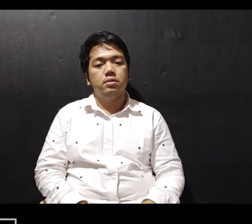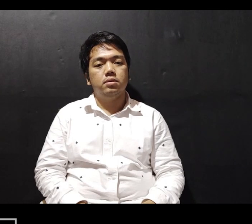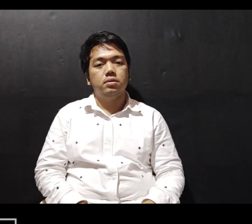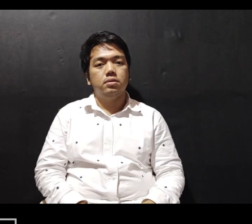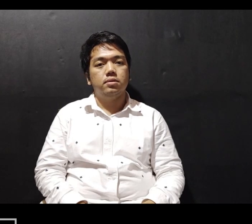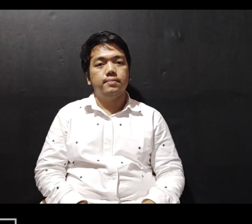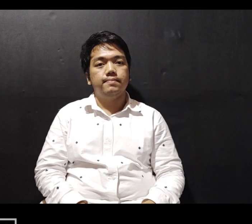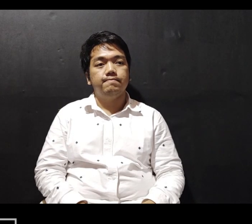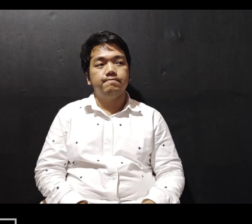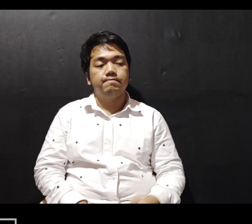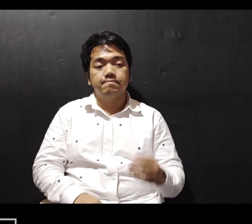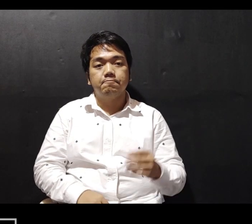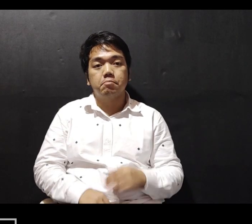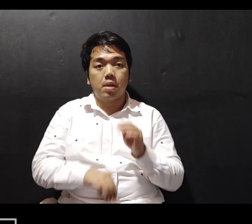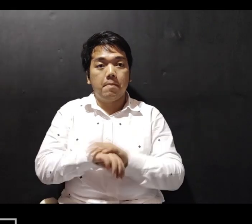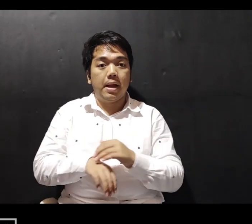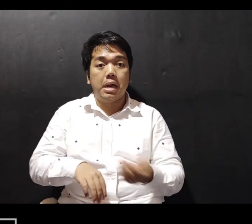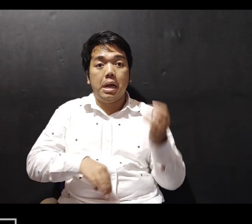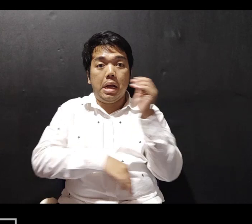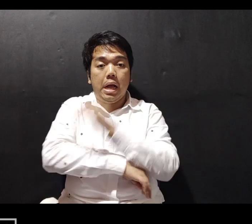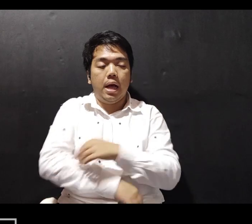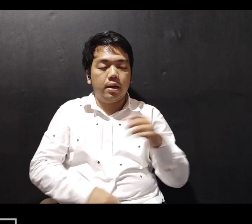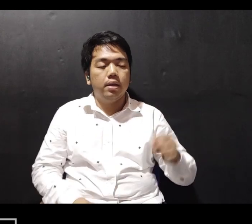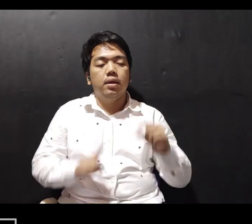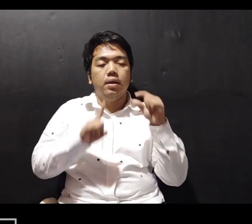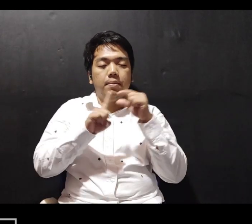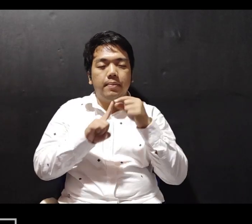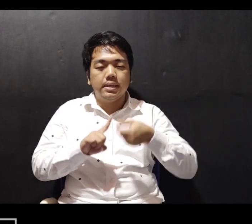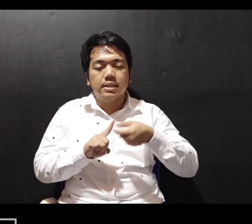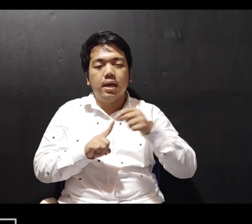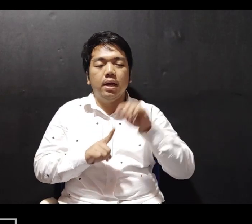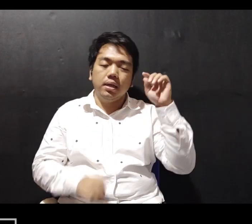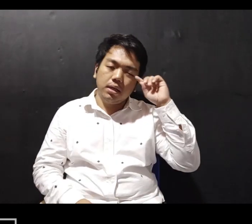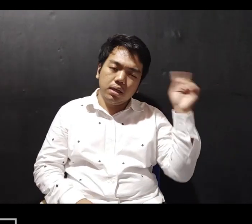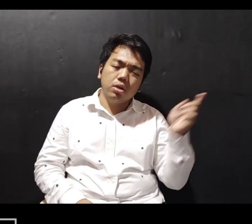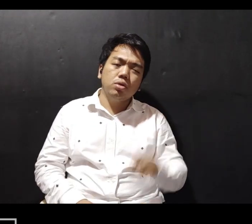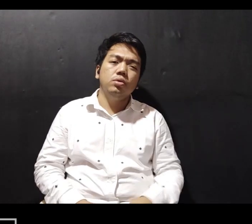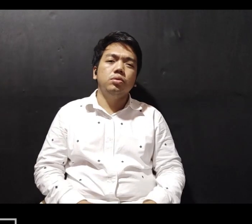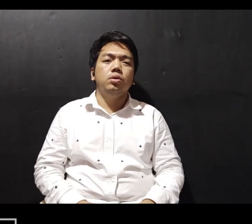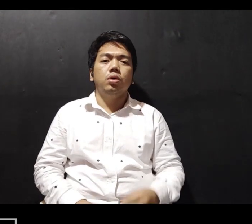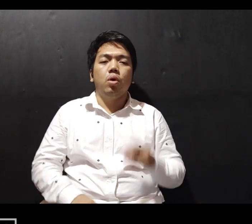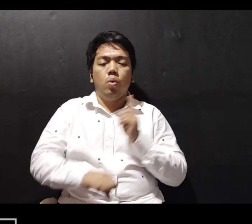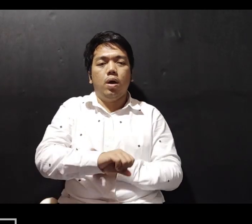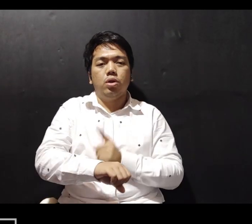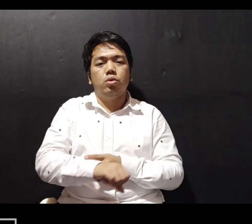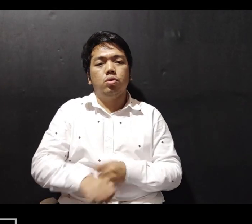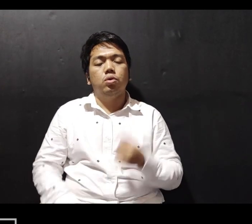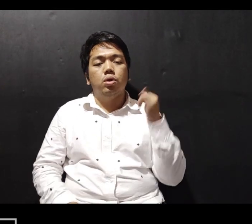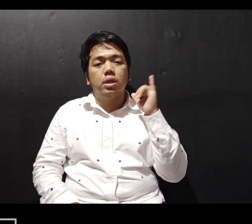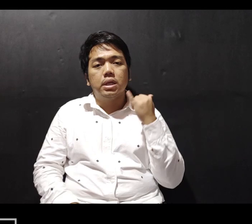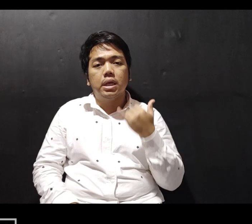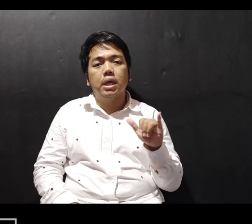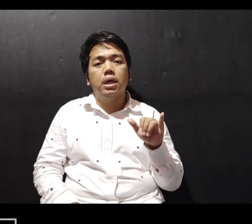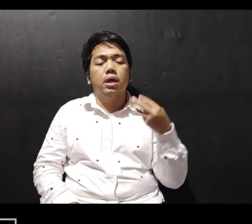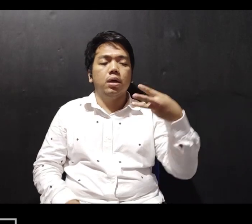diluputkan. Dan pada hari Paskah itulah, di saat Yerusalem penuh dengan orang Yahudi dari